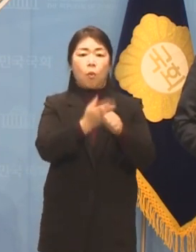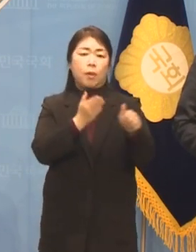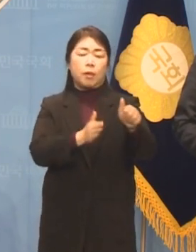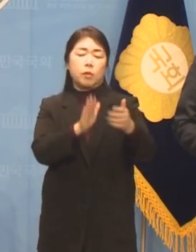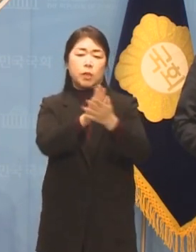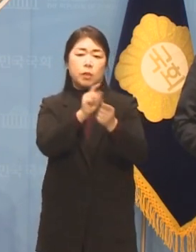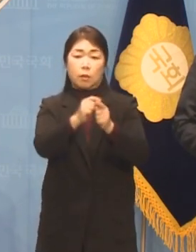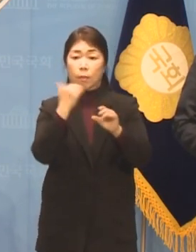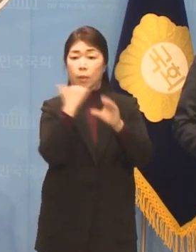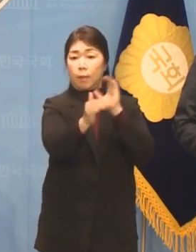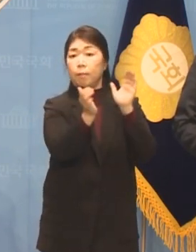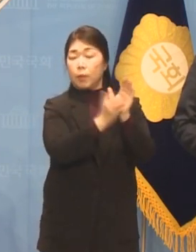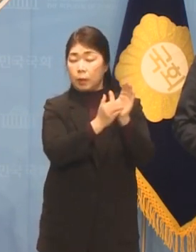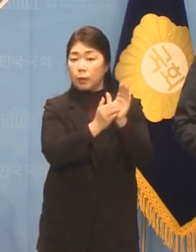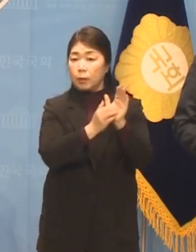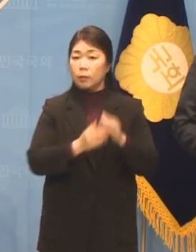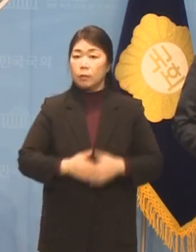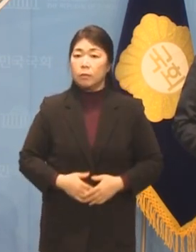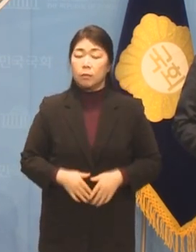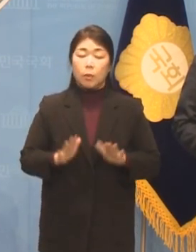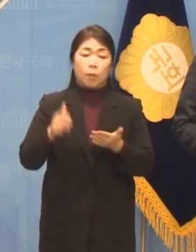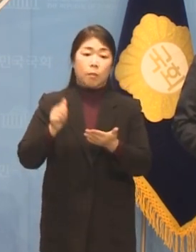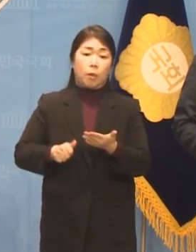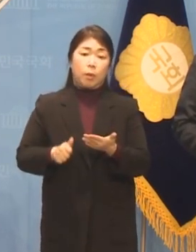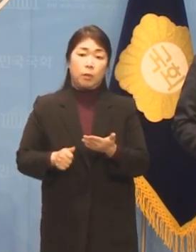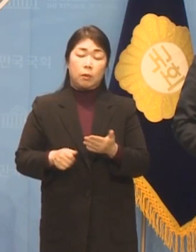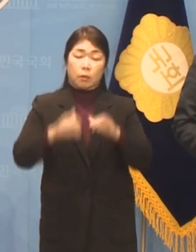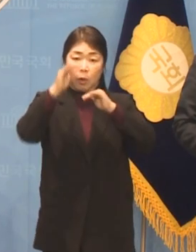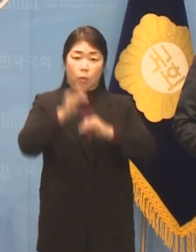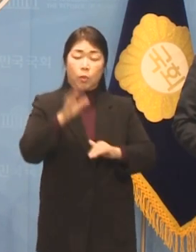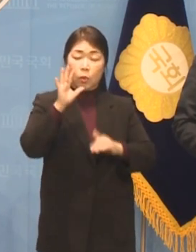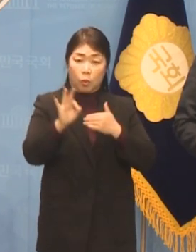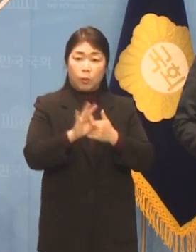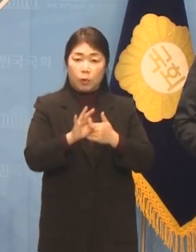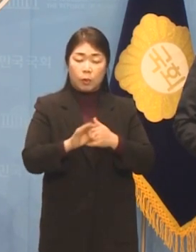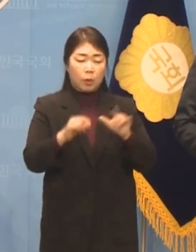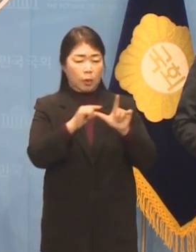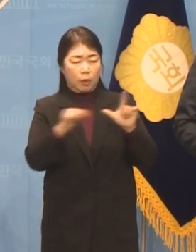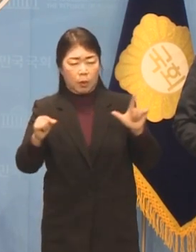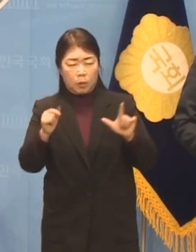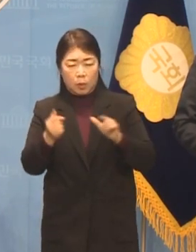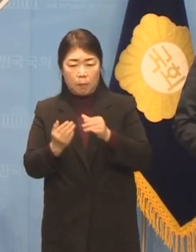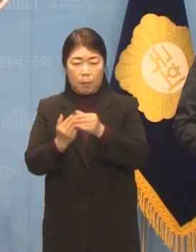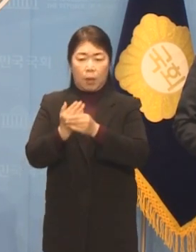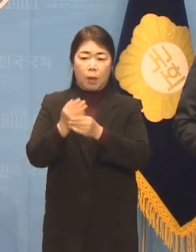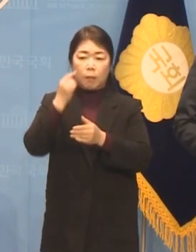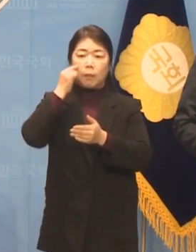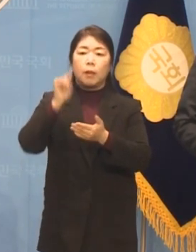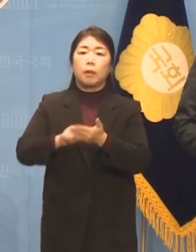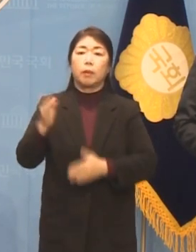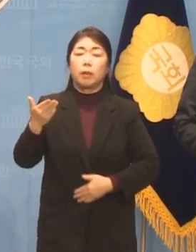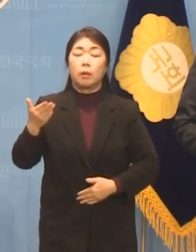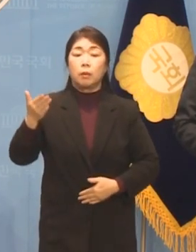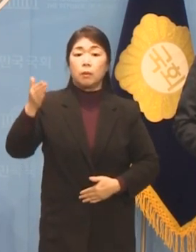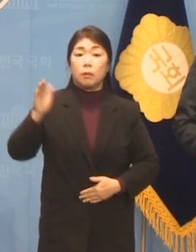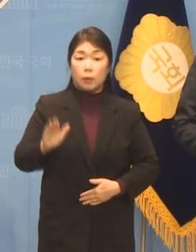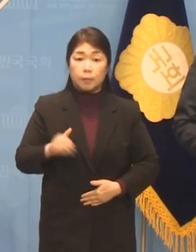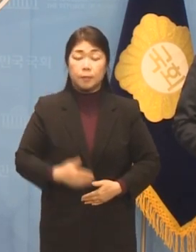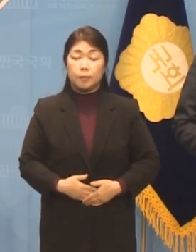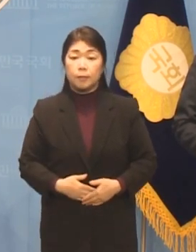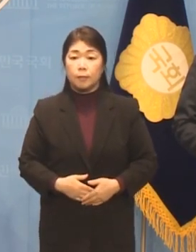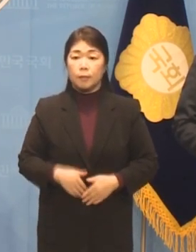것이라고 인정했습니다. 이번 법원 판결로 빙산의 일각이 드러났습니다. 하지만